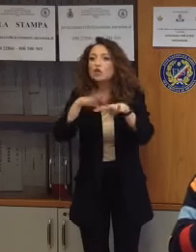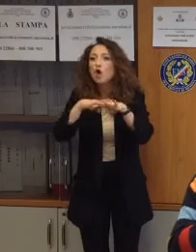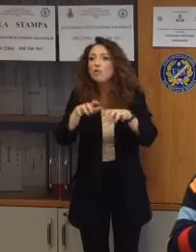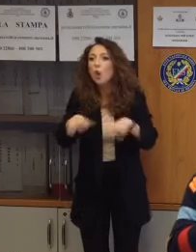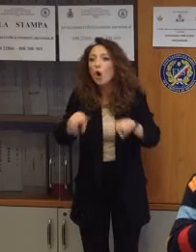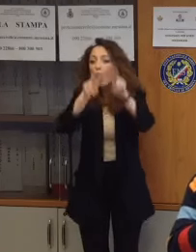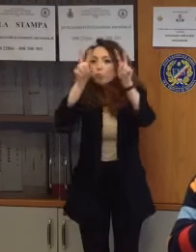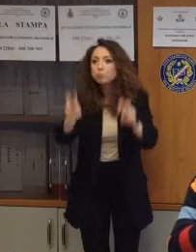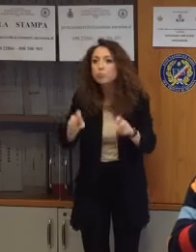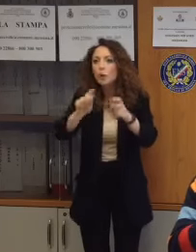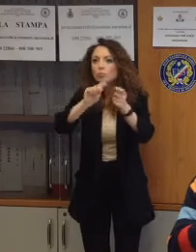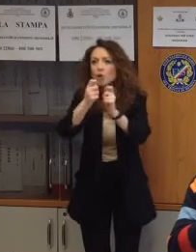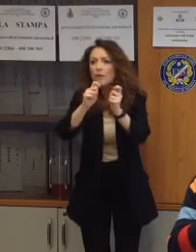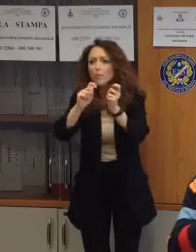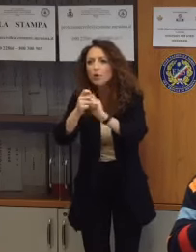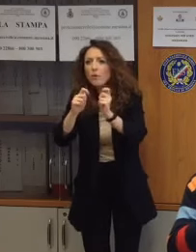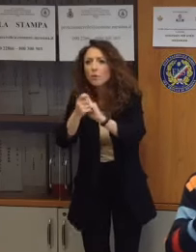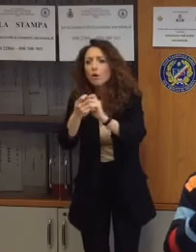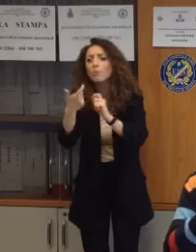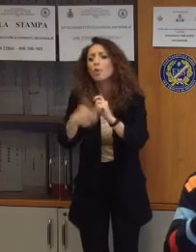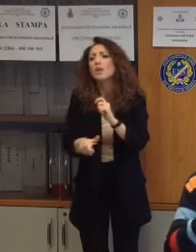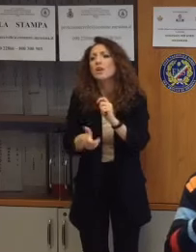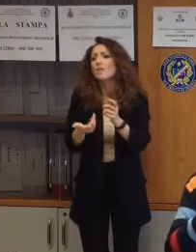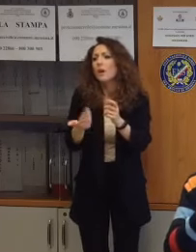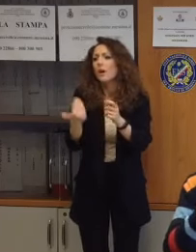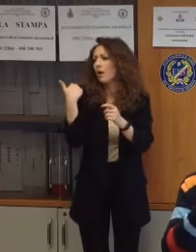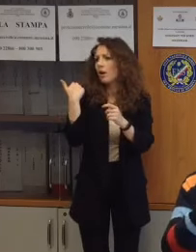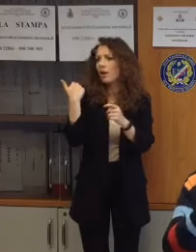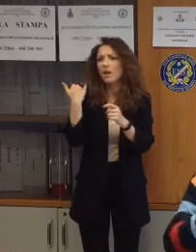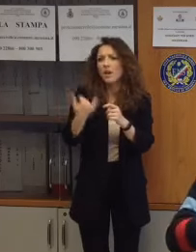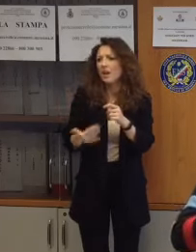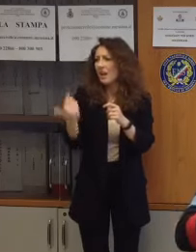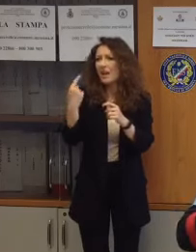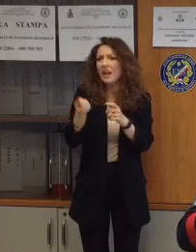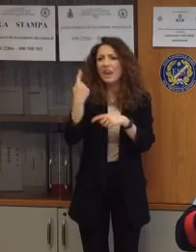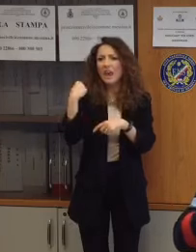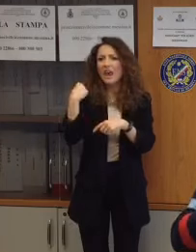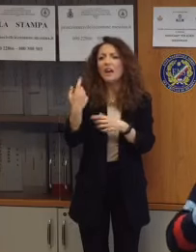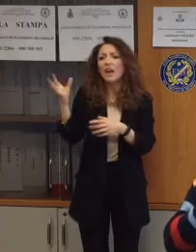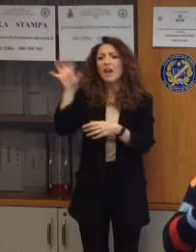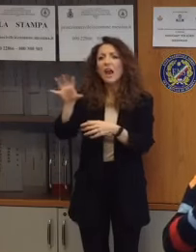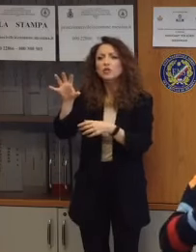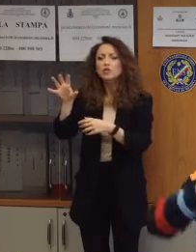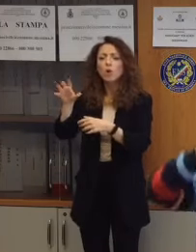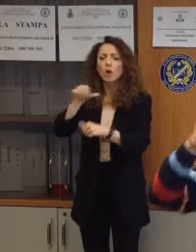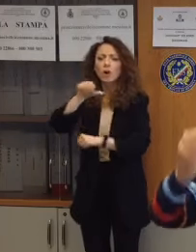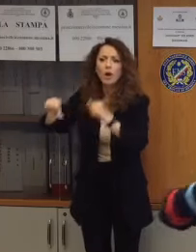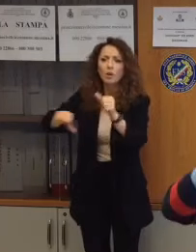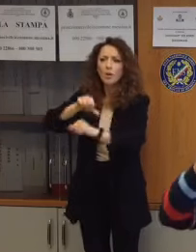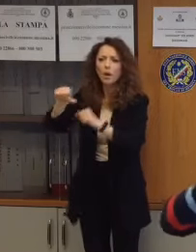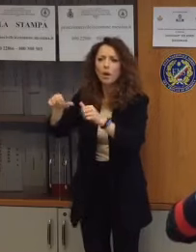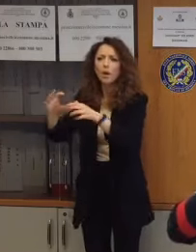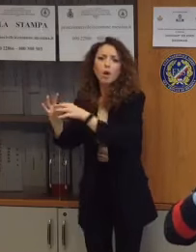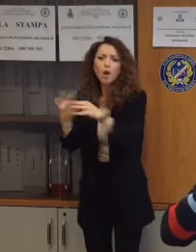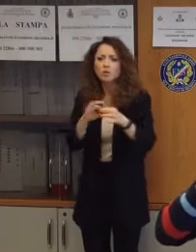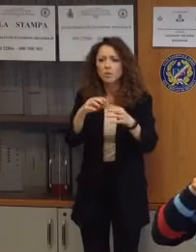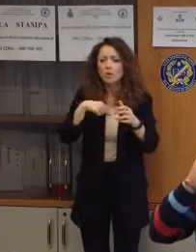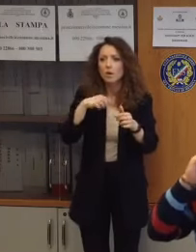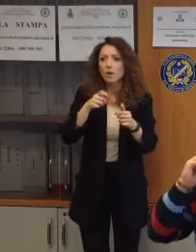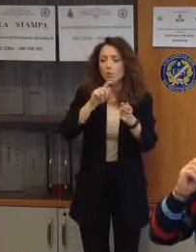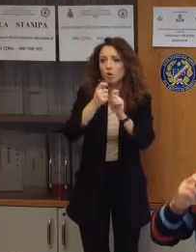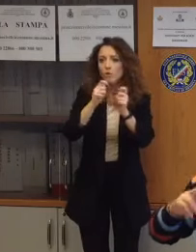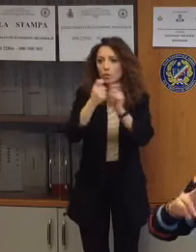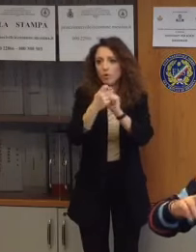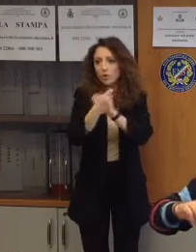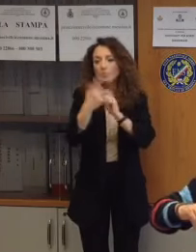perché fino a ieri la regione ci ha cambiato le carte in tavola. Quindi se per esempio la provincia di Catania, ne citiamo una a